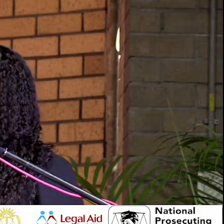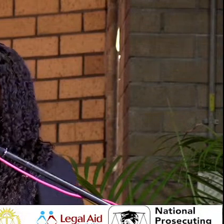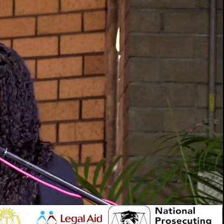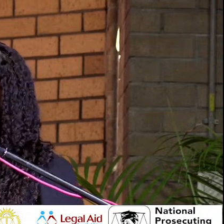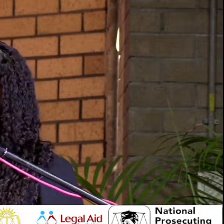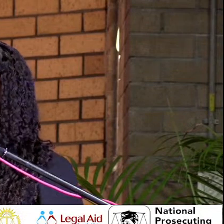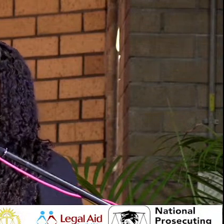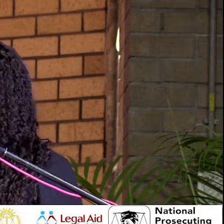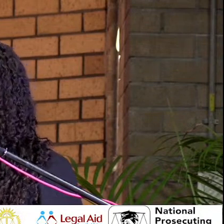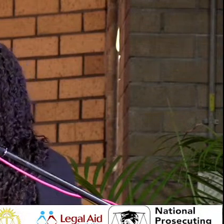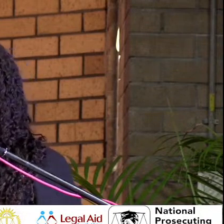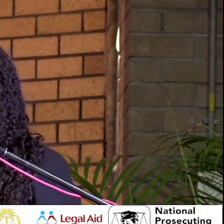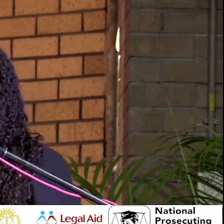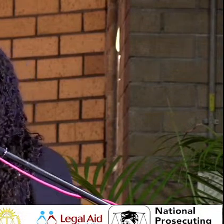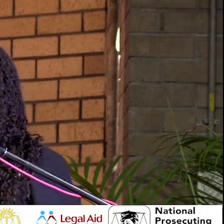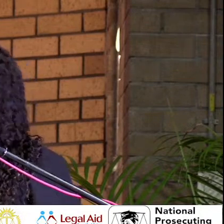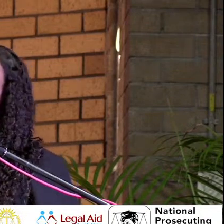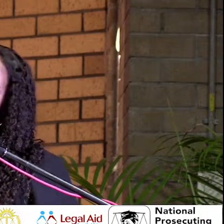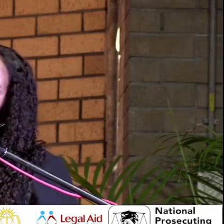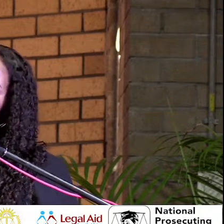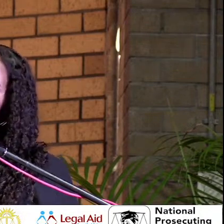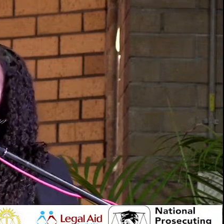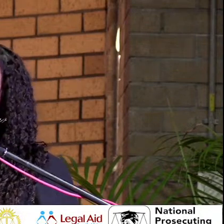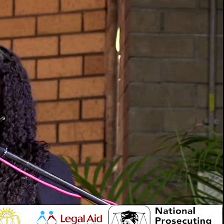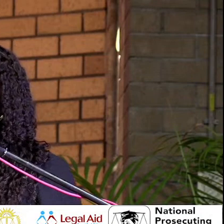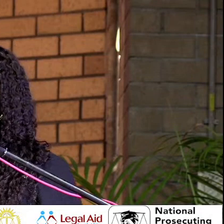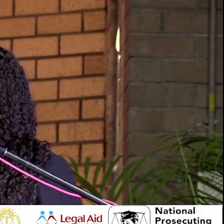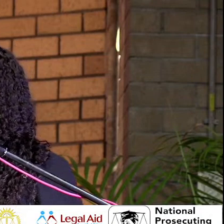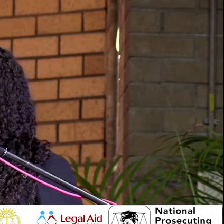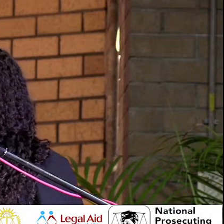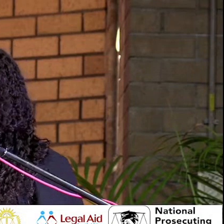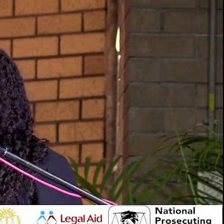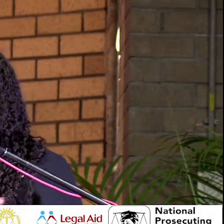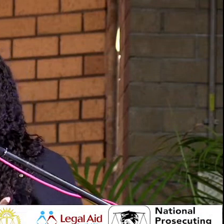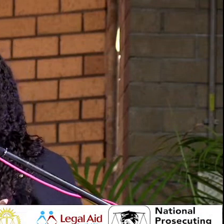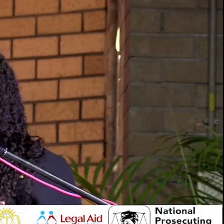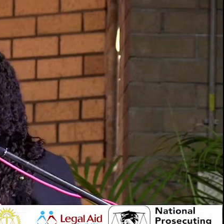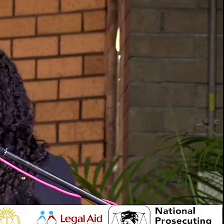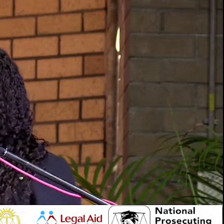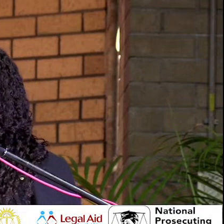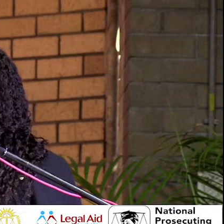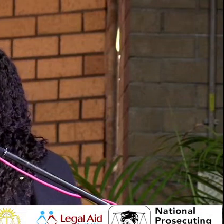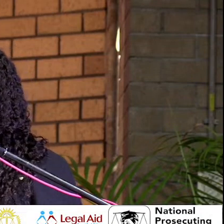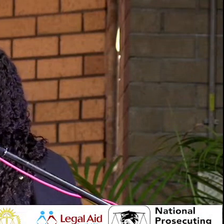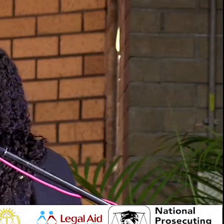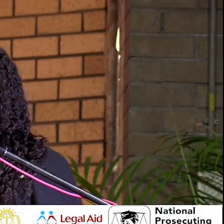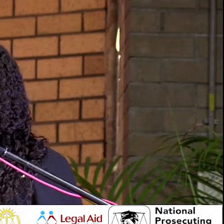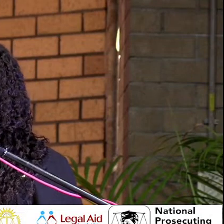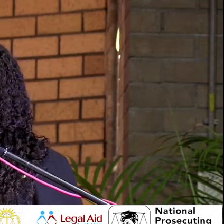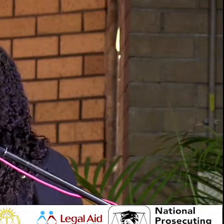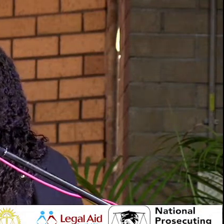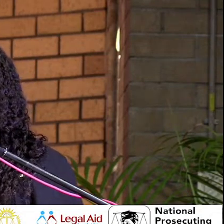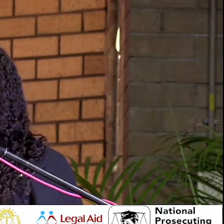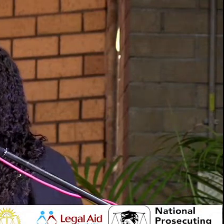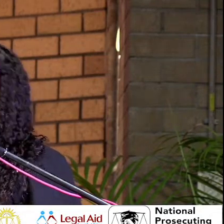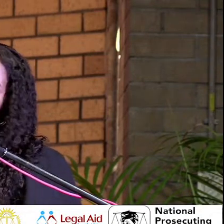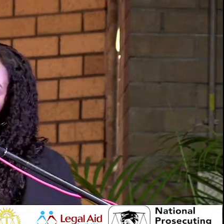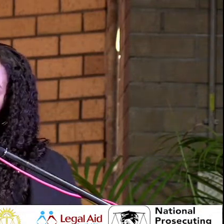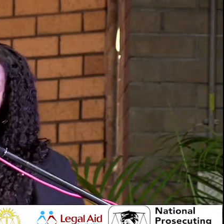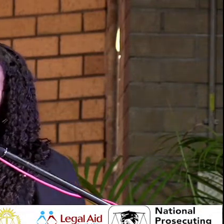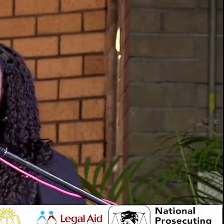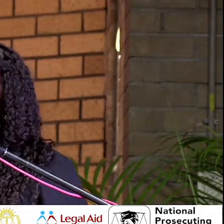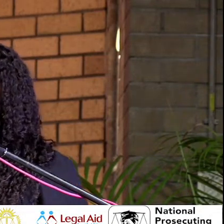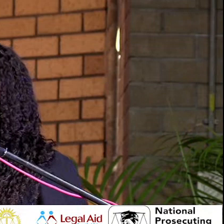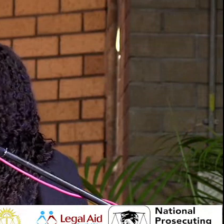itsalwayo imali emsebenzini. Uye wathetha ke ngoku kukho umuntu ikhona ke ngoku ityala belike lamhlukumeza kakhulu apho